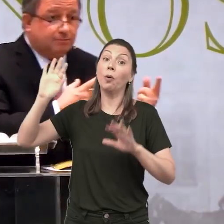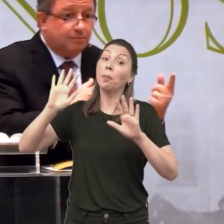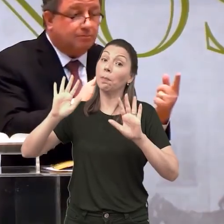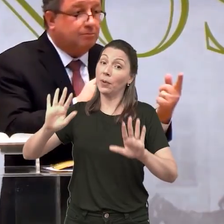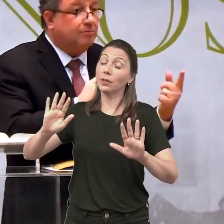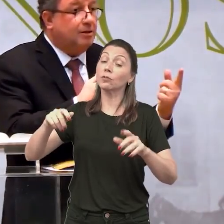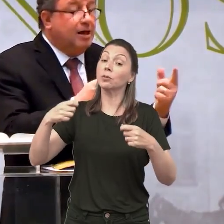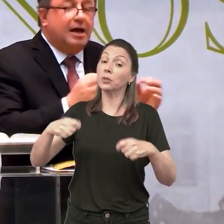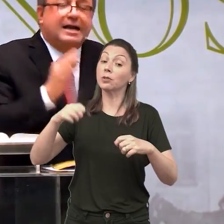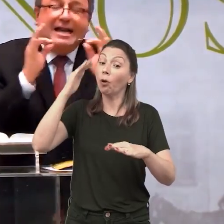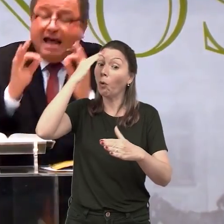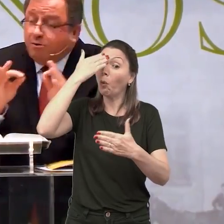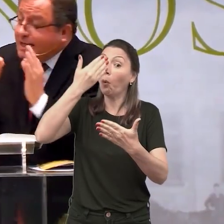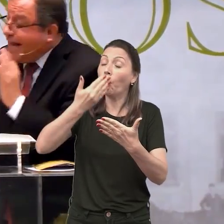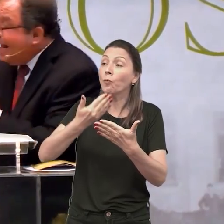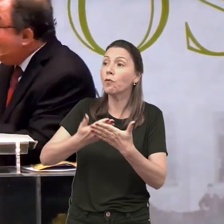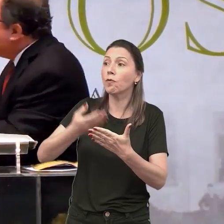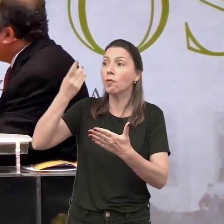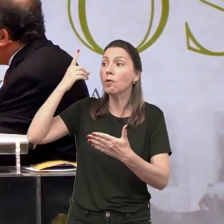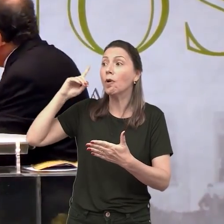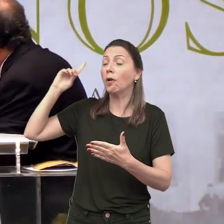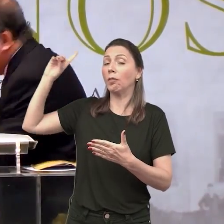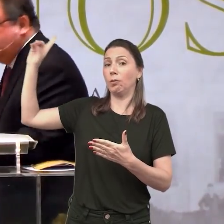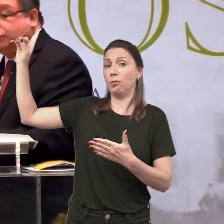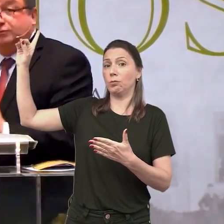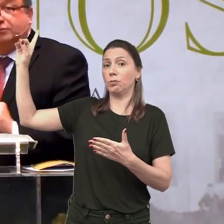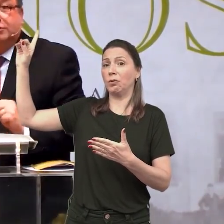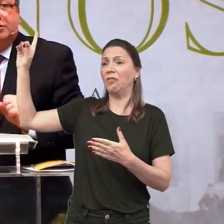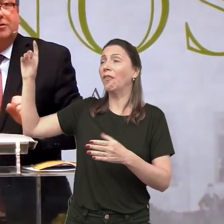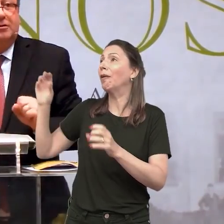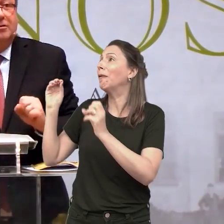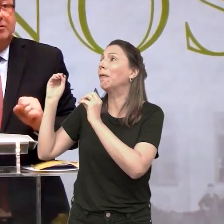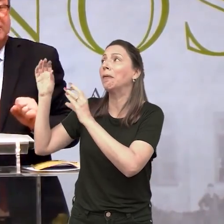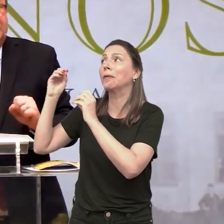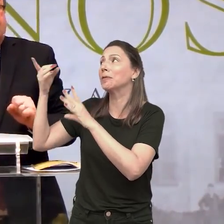coração. Não queira ensinar Deus.